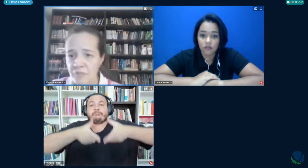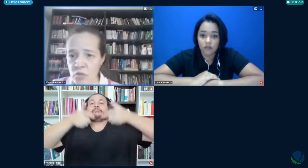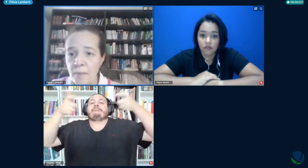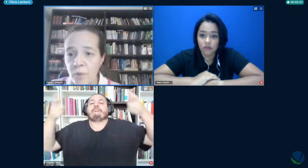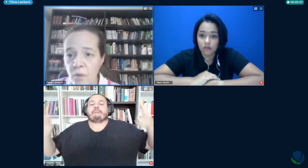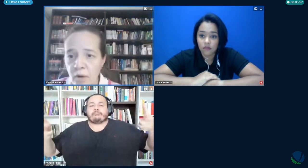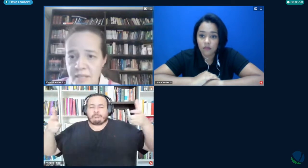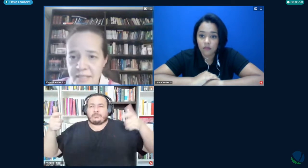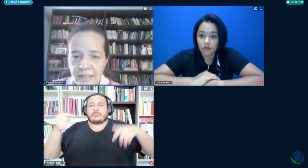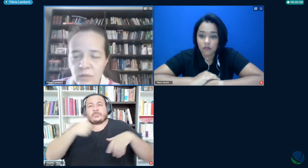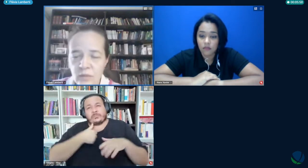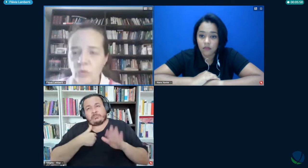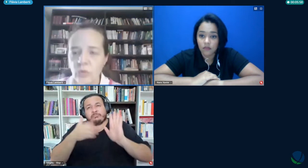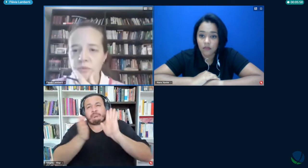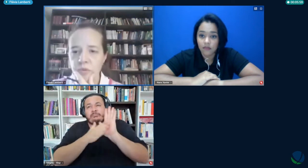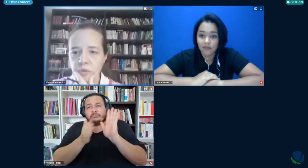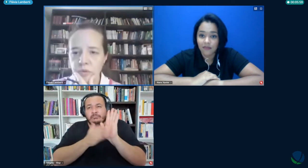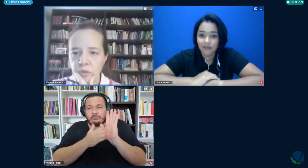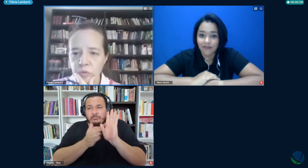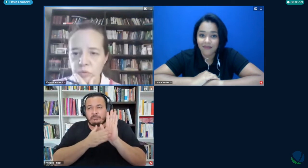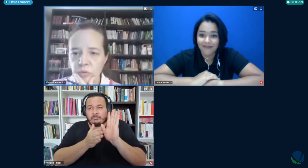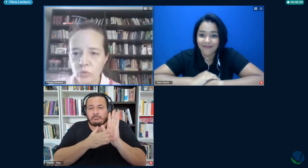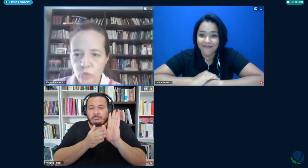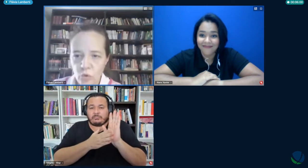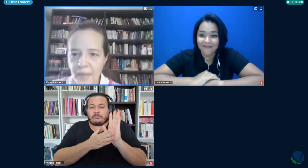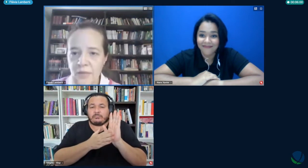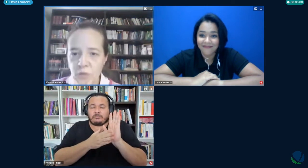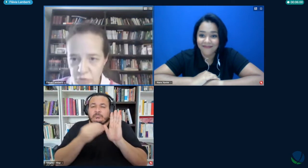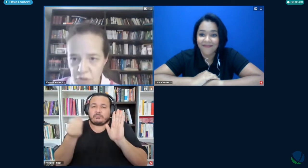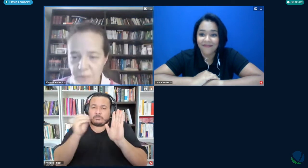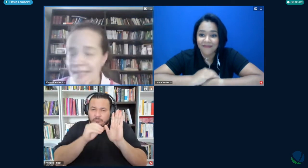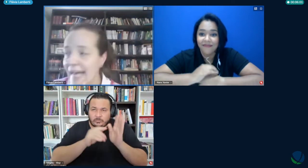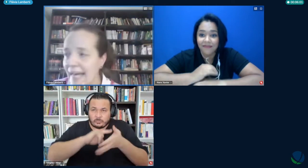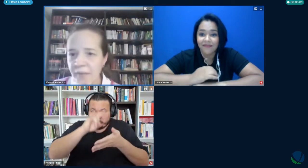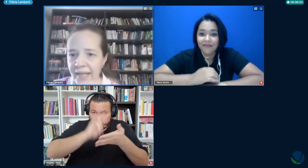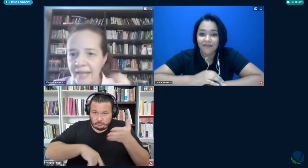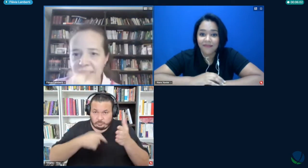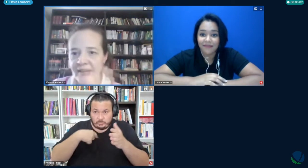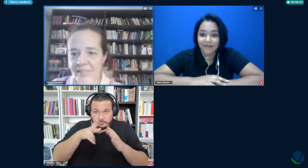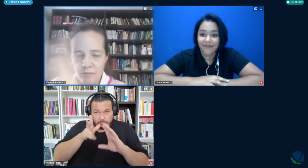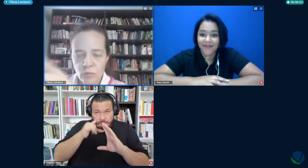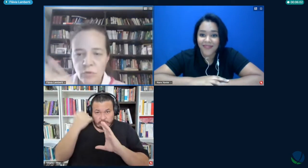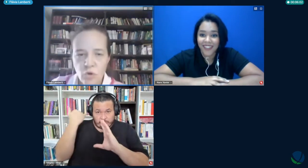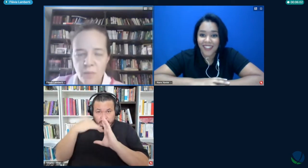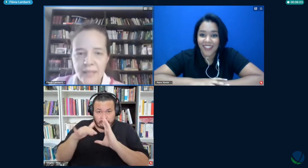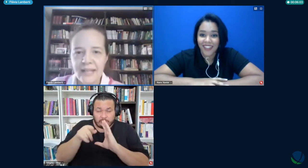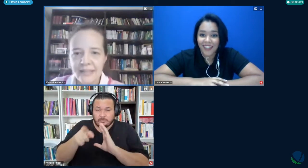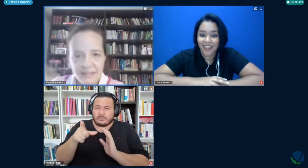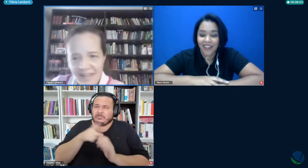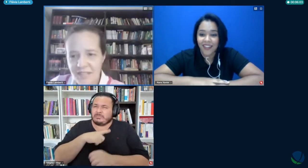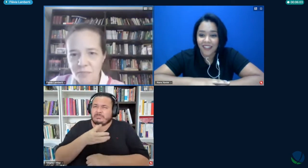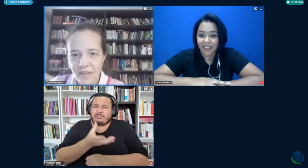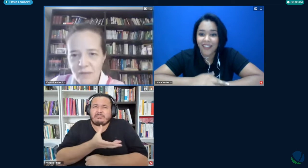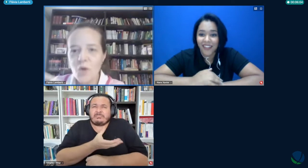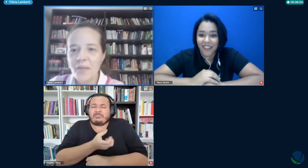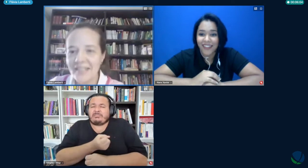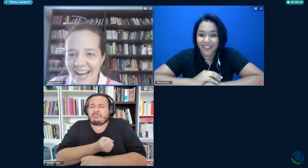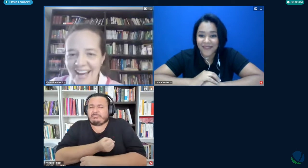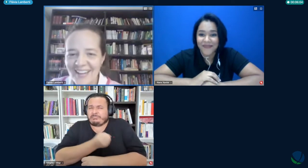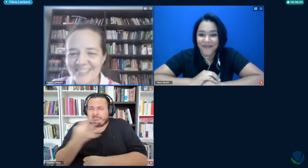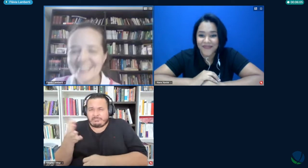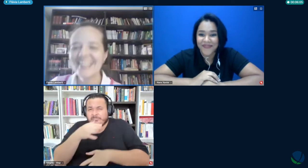Até fiz uma proposta aqui no documento que eu vou te mandar, né? Tem muitos comentários, tem